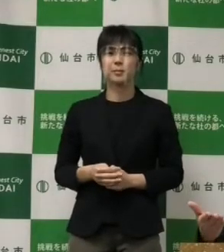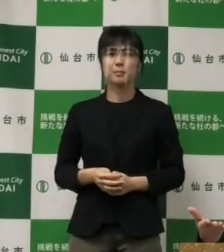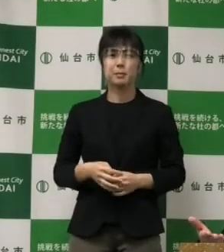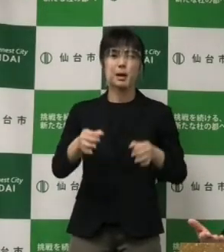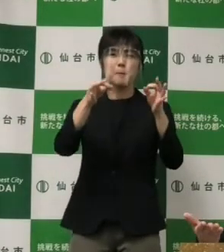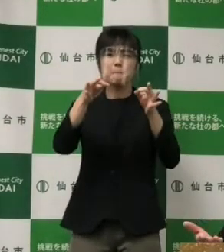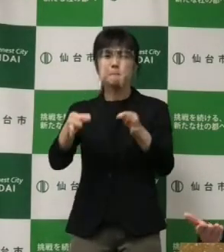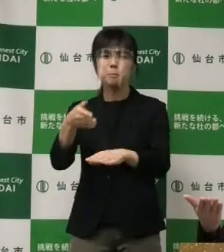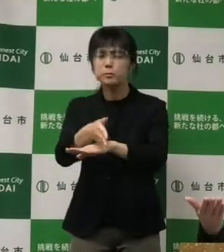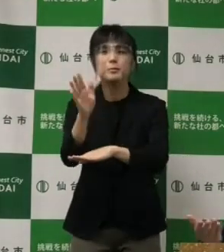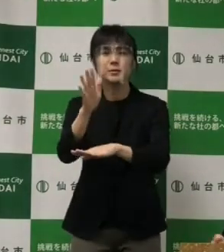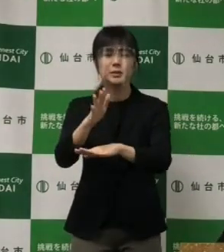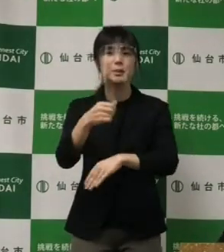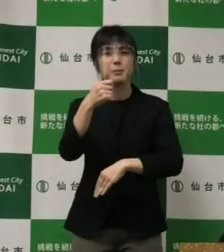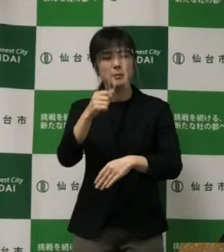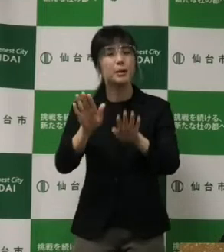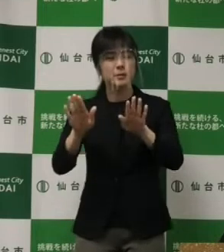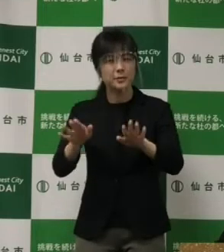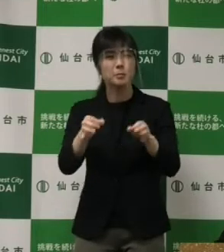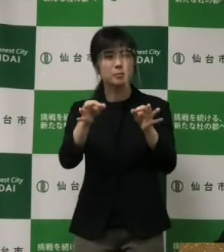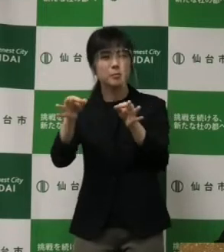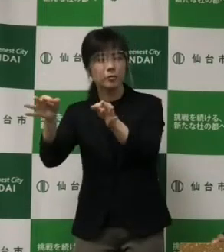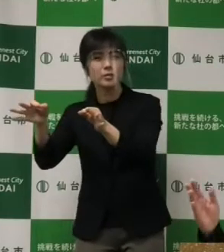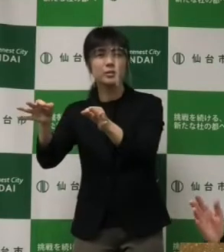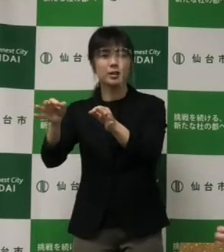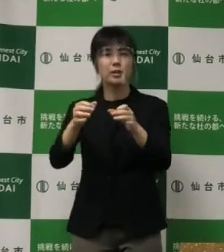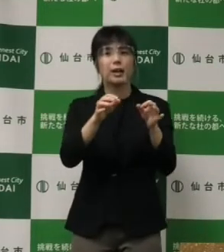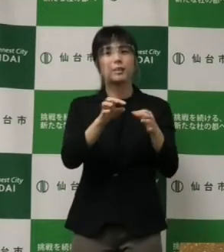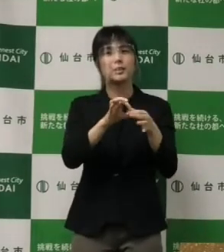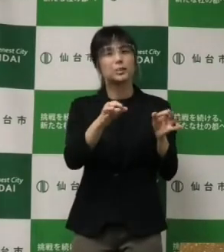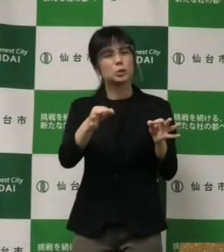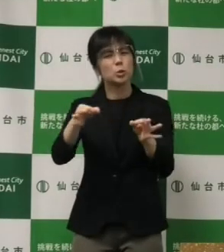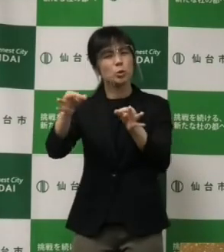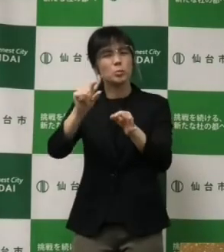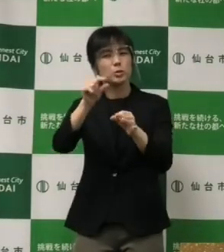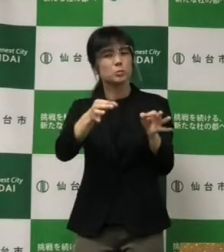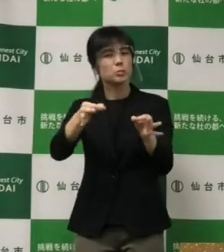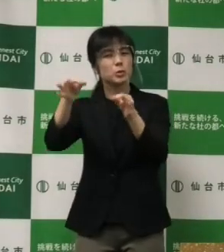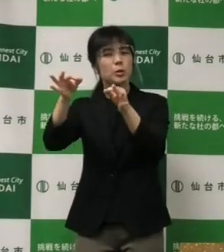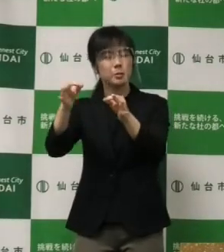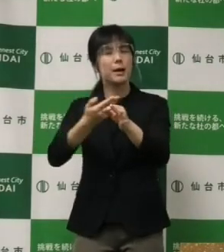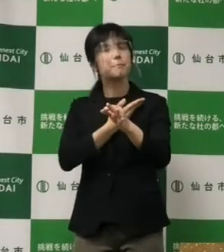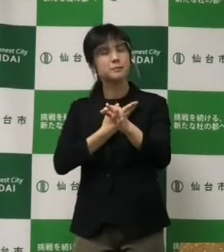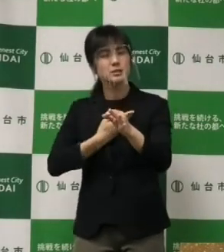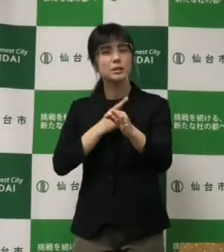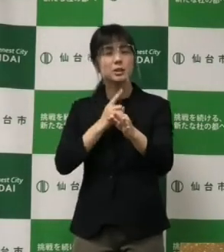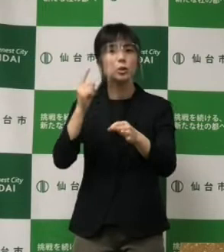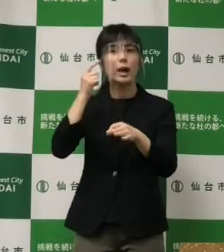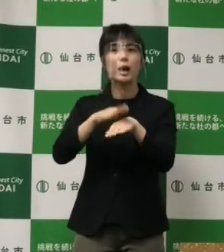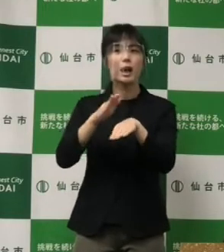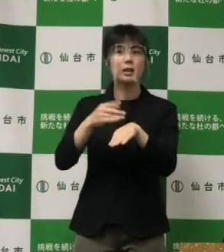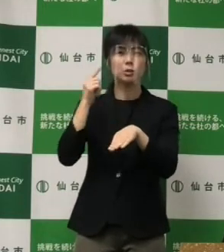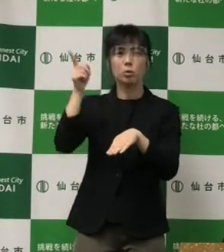するということで、上昇をすることも容認する発言に日銀総裁はされたんだというふうに認